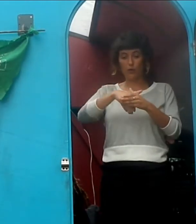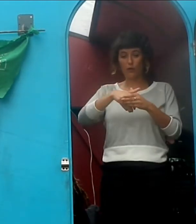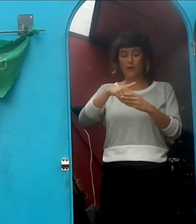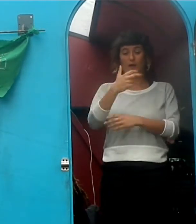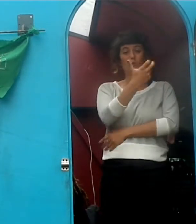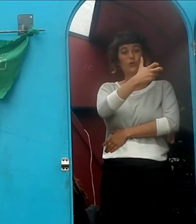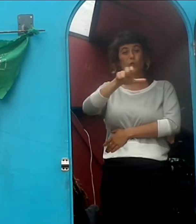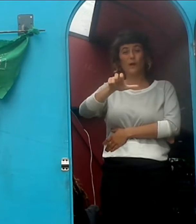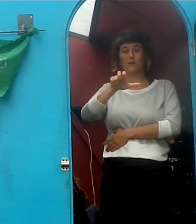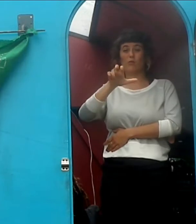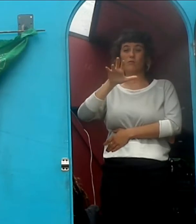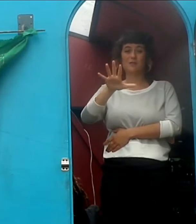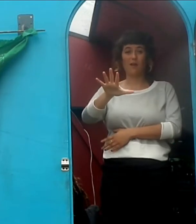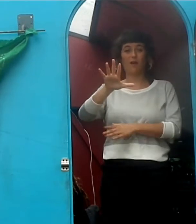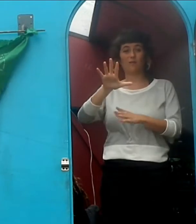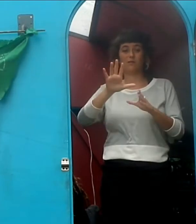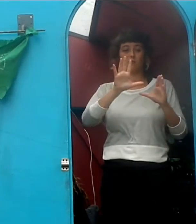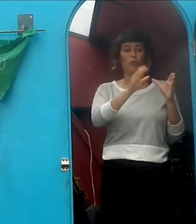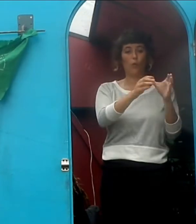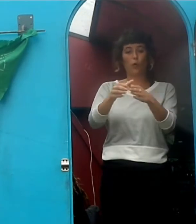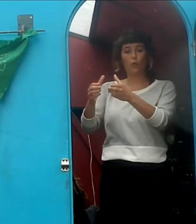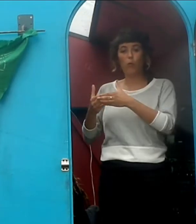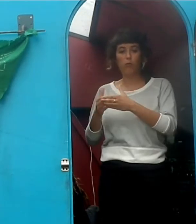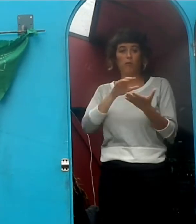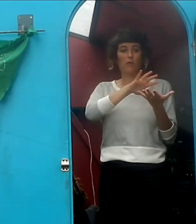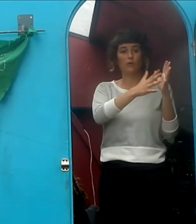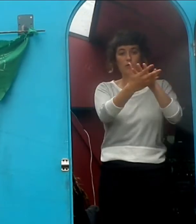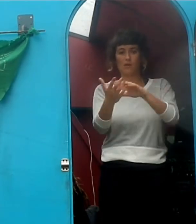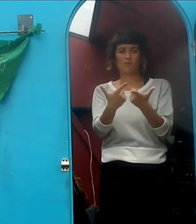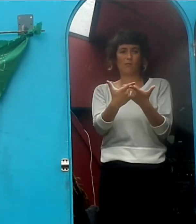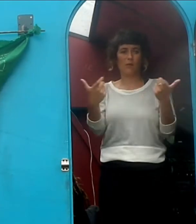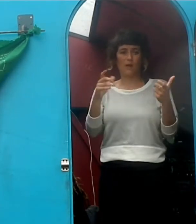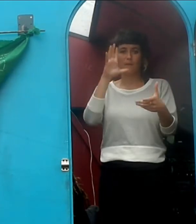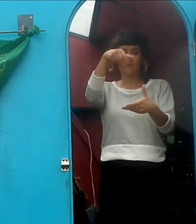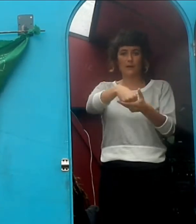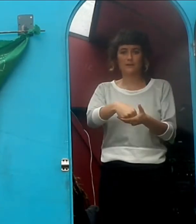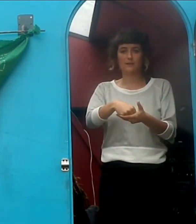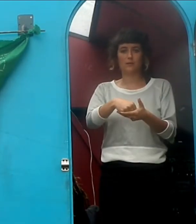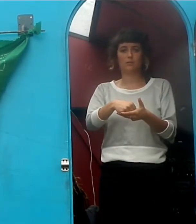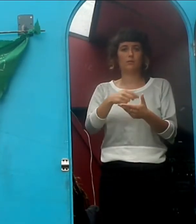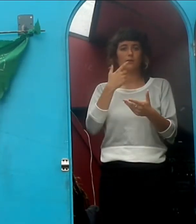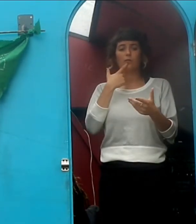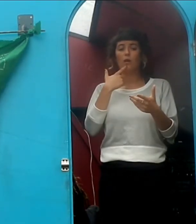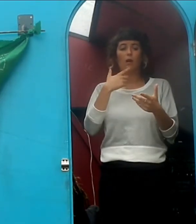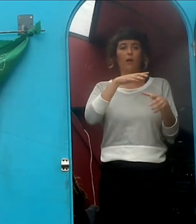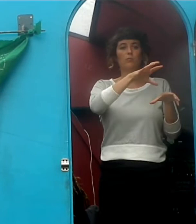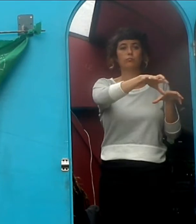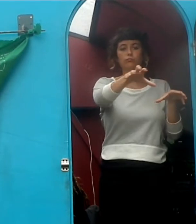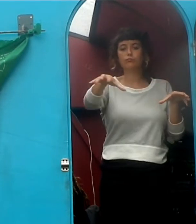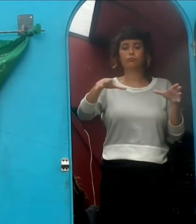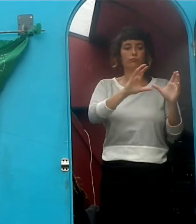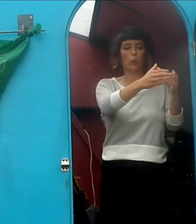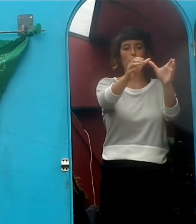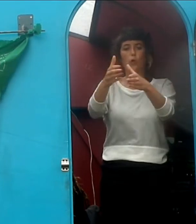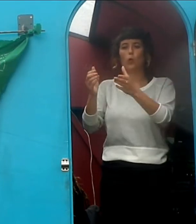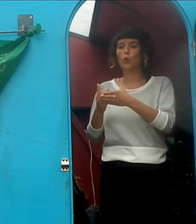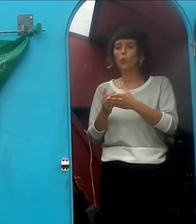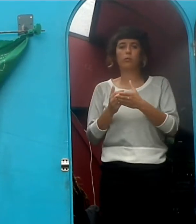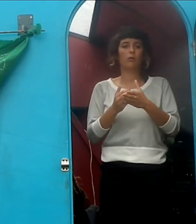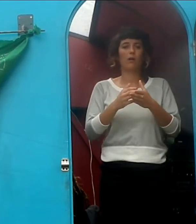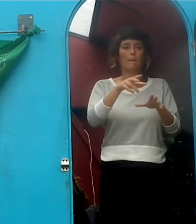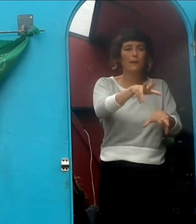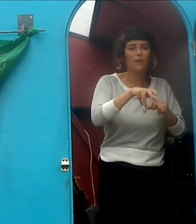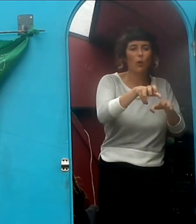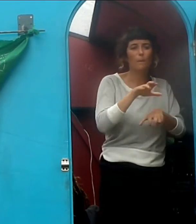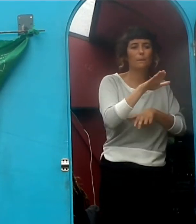Et aujourd'hui, cette campagne nationale, elle regroupe 305 collectifs et organisations et personnes en lutte